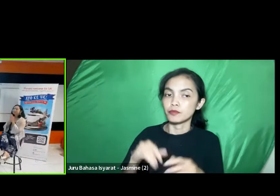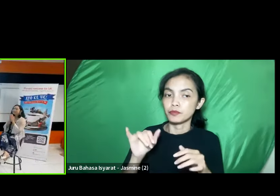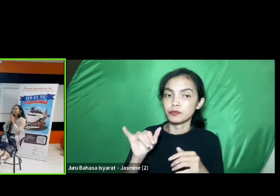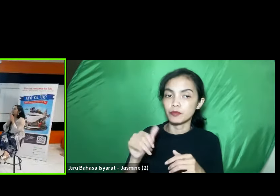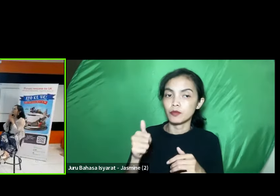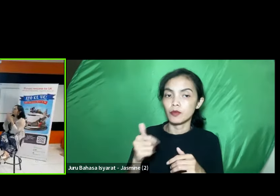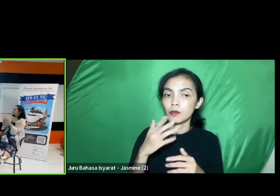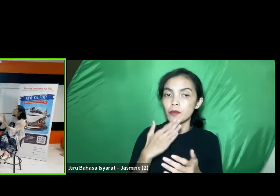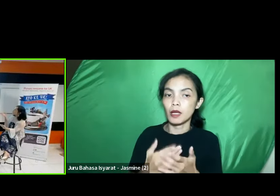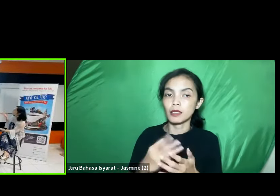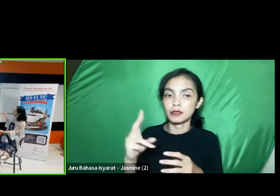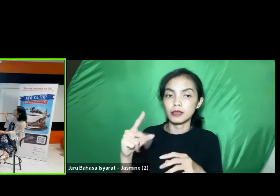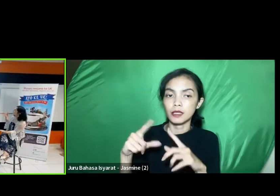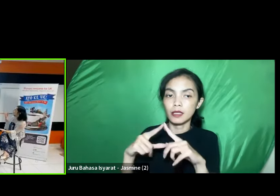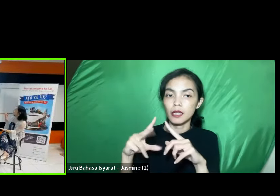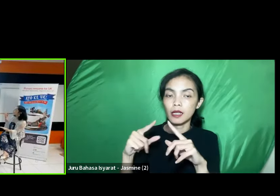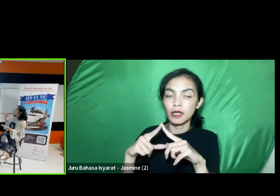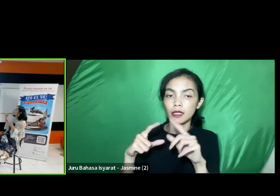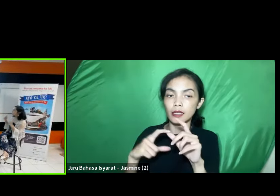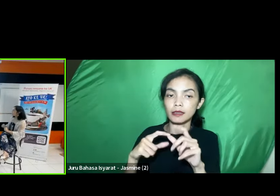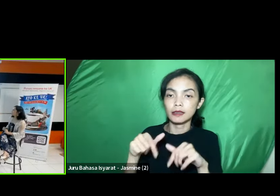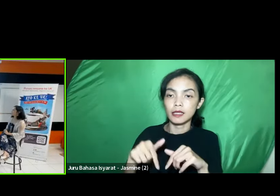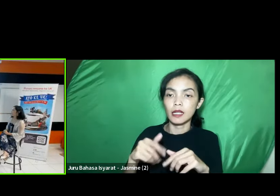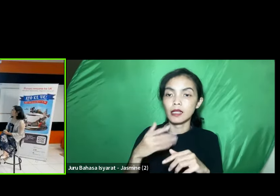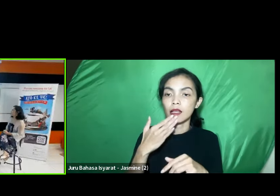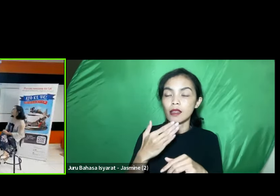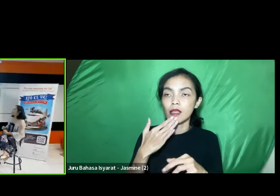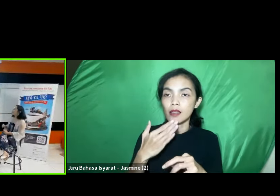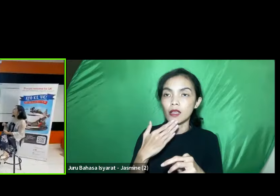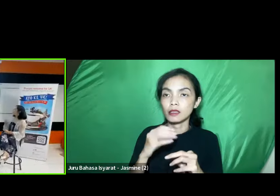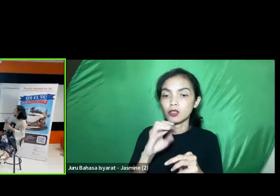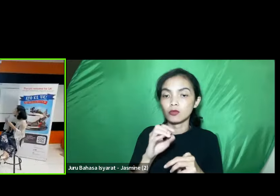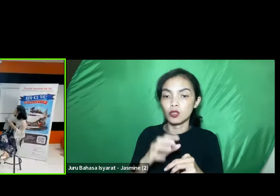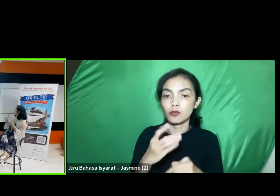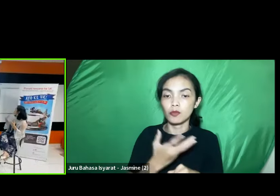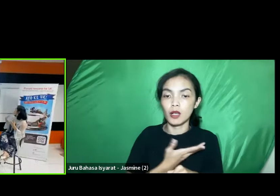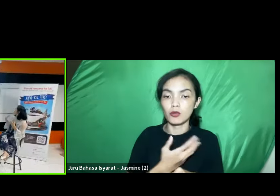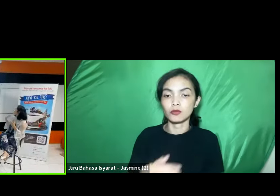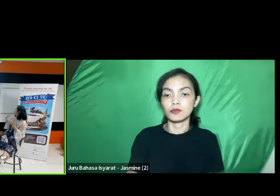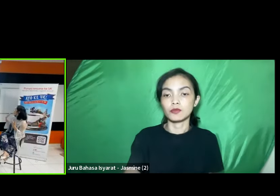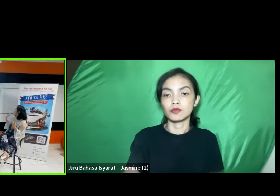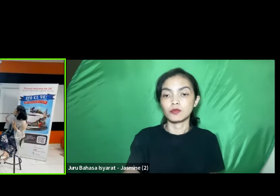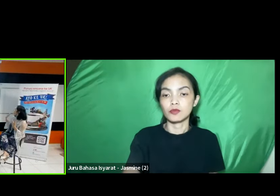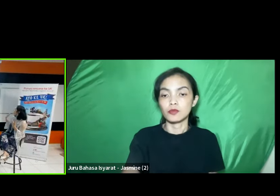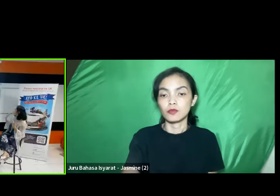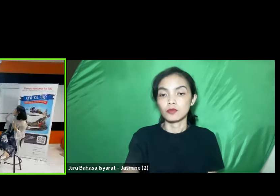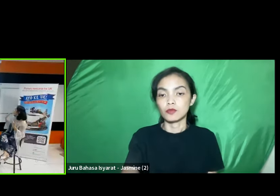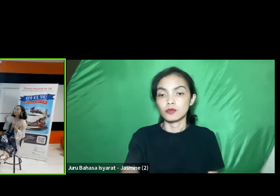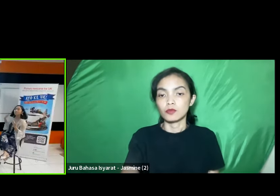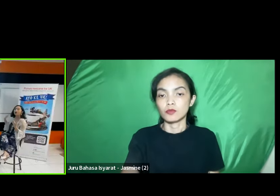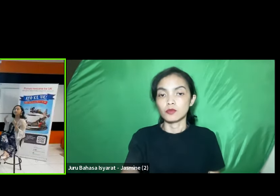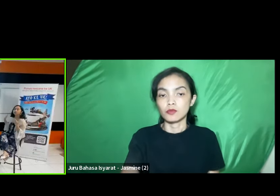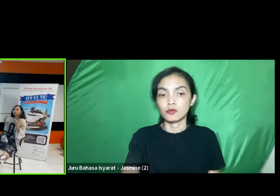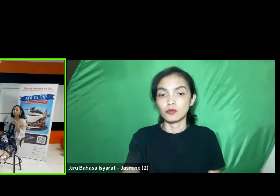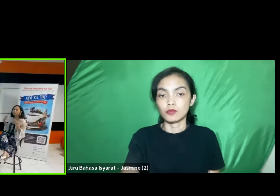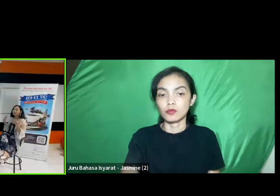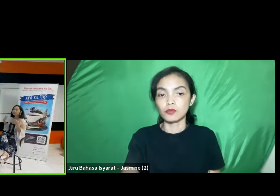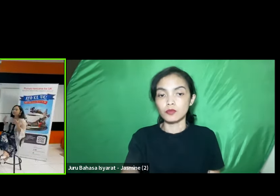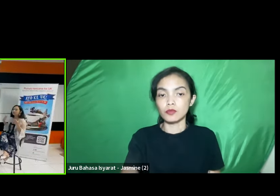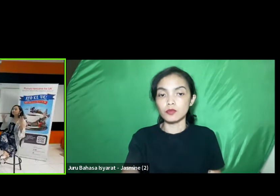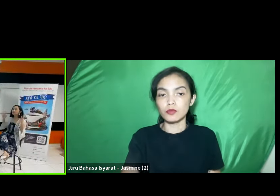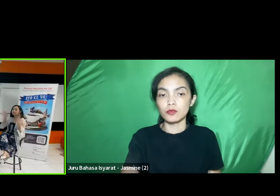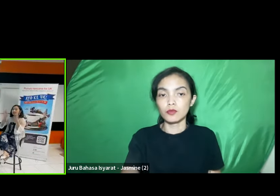teman-teman sekarang teman-teman speaker kita mau jawabin questions nih sekarang ada beberapa e jadi aku mau ambil